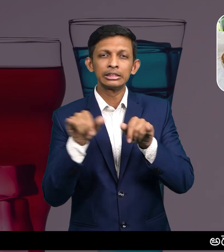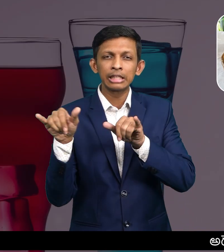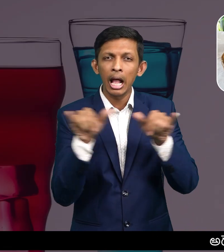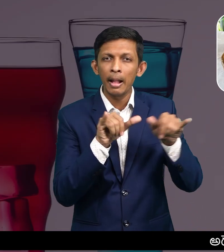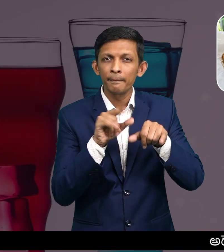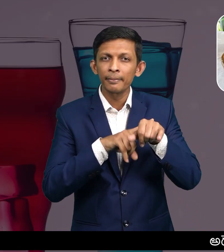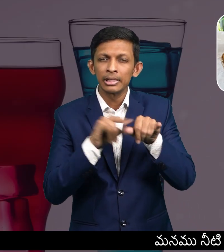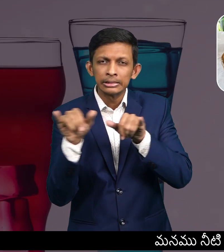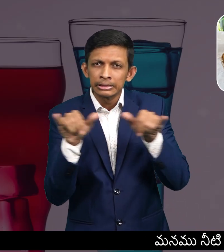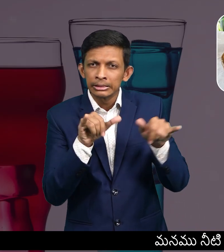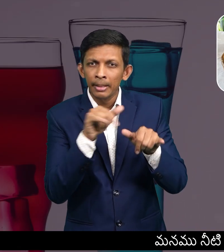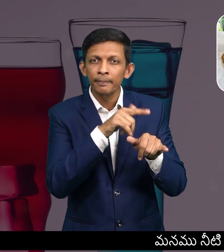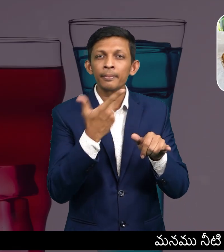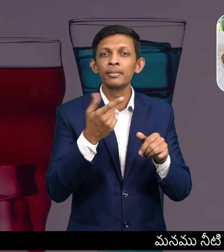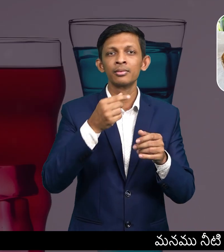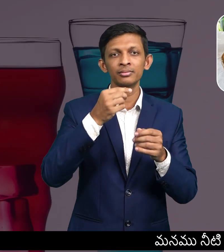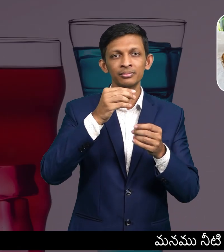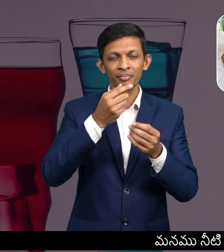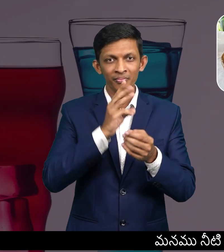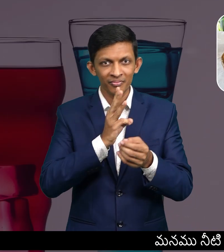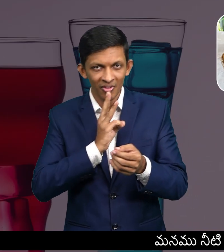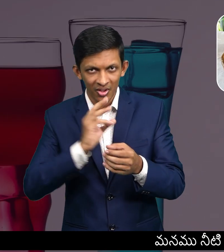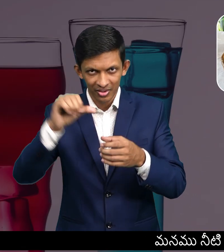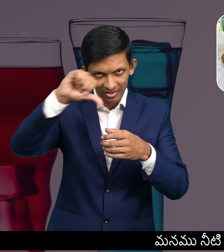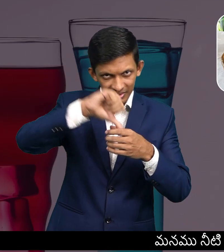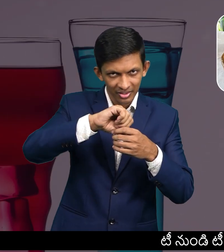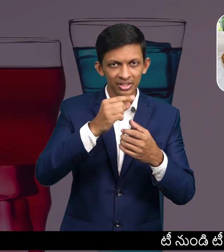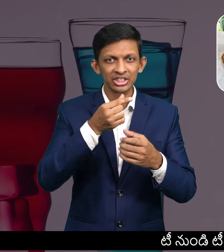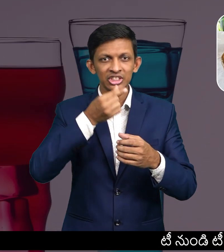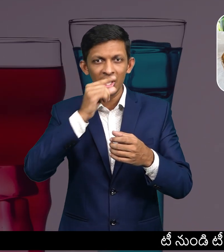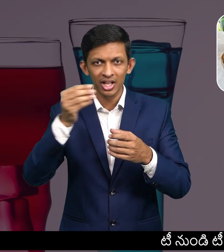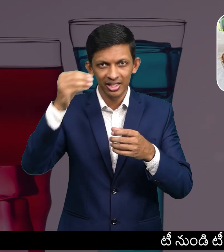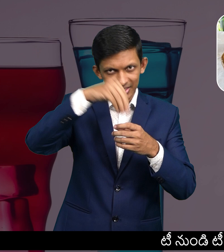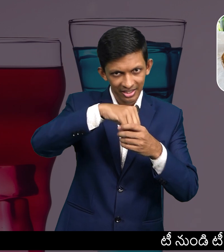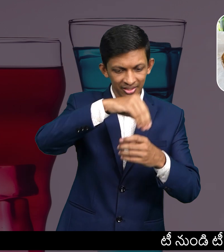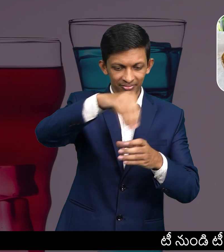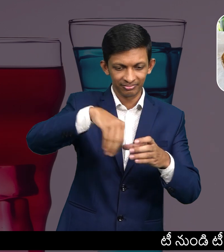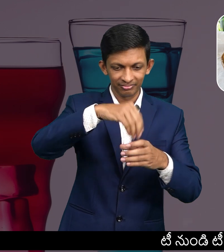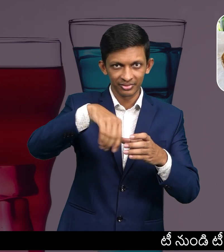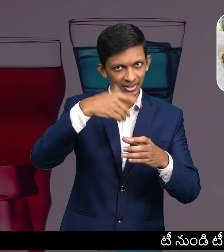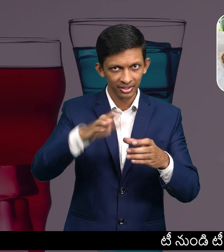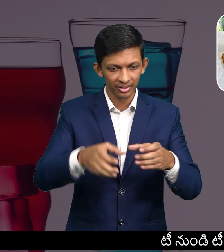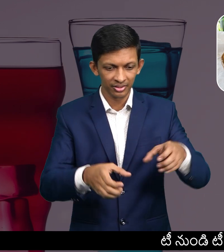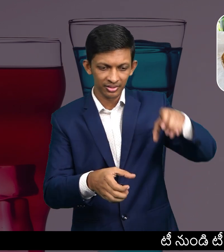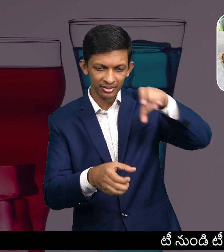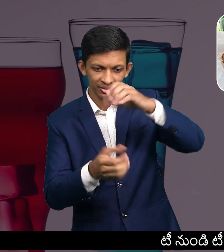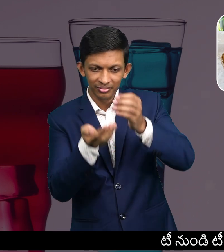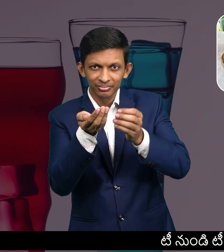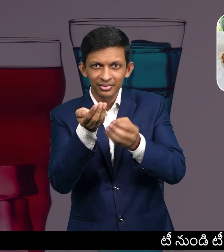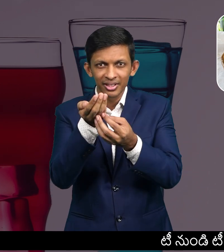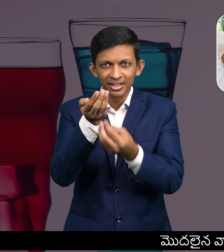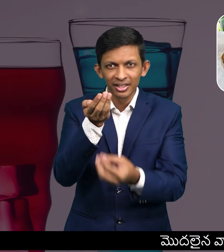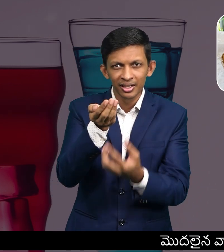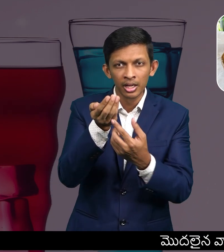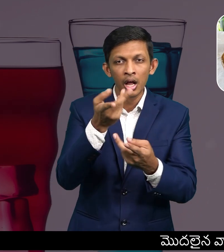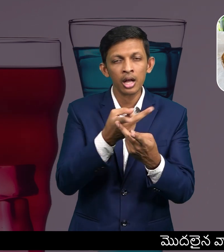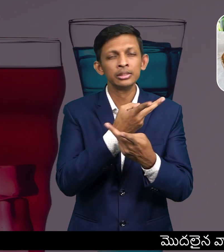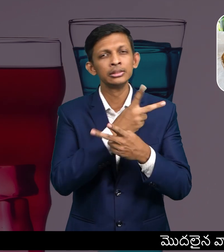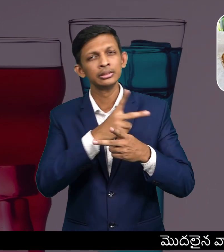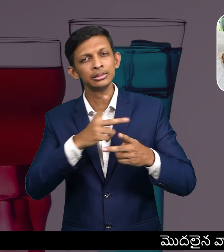అదేవిధంగా మనము నీటి నుండి మలినాలను, టీ నుండి టీ ఆకును, టీ పౌడర్ మొదలైన వాటిని వేరు